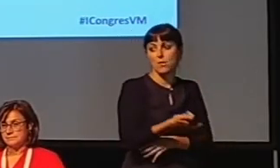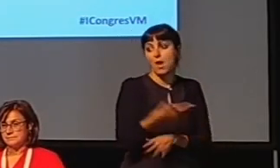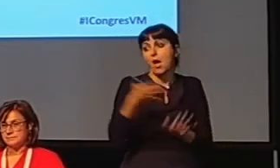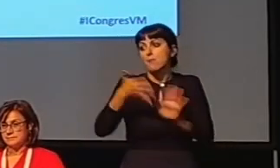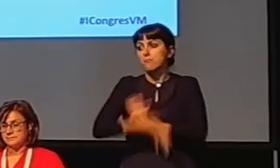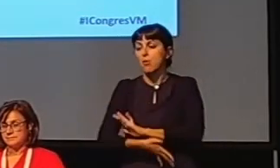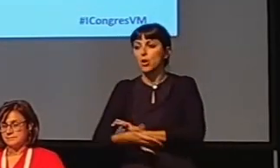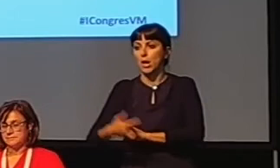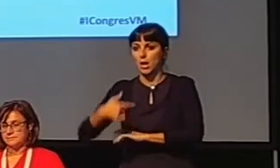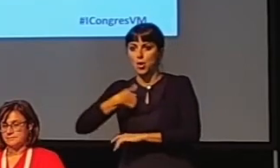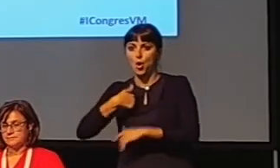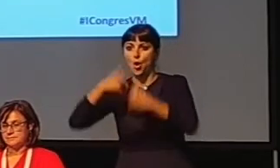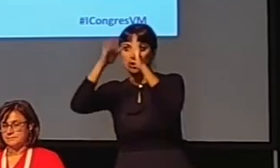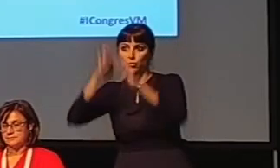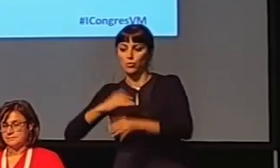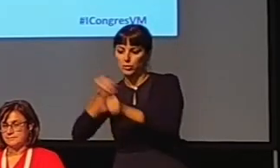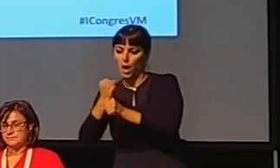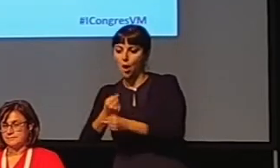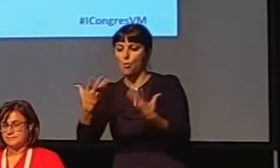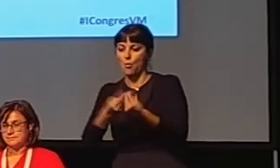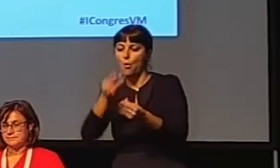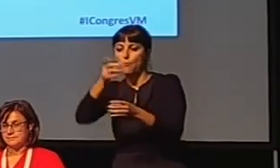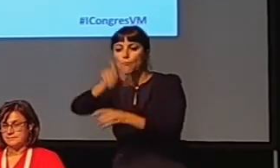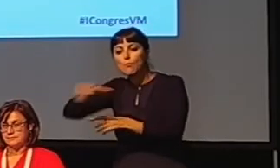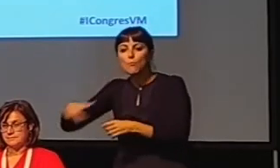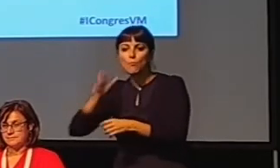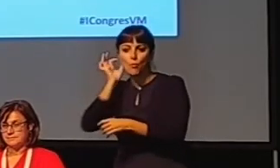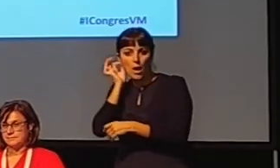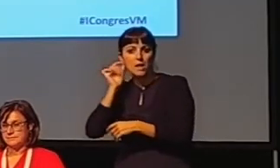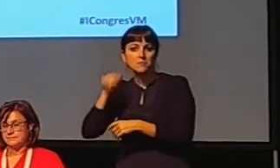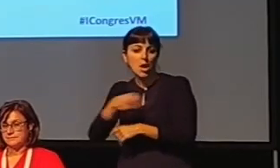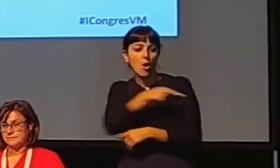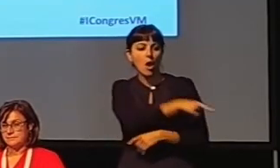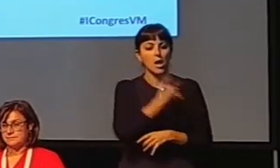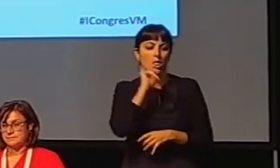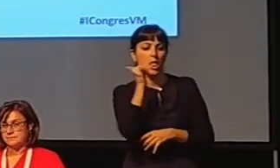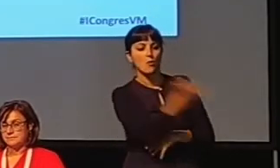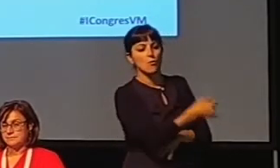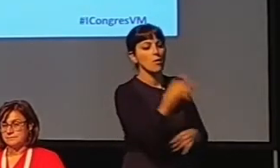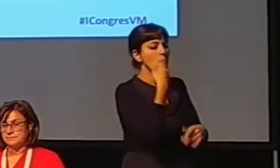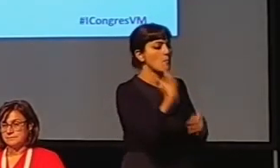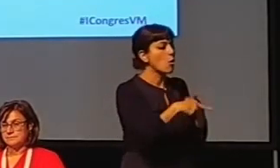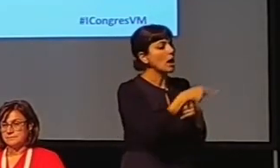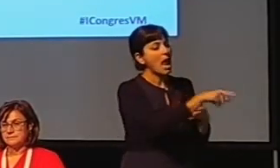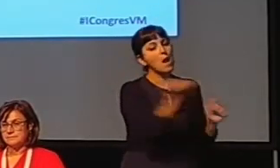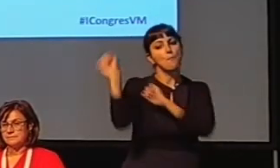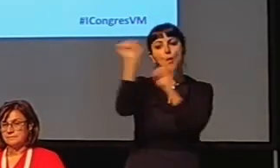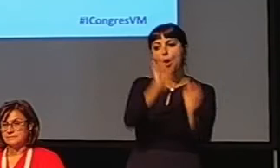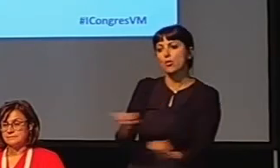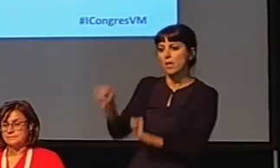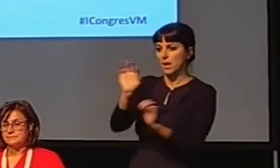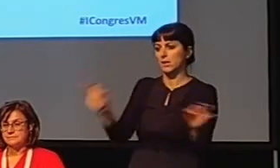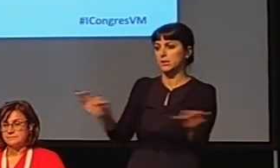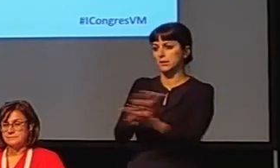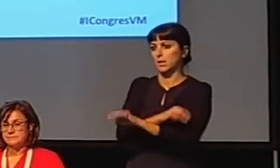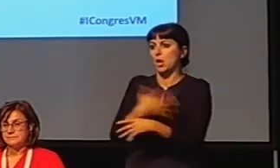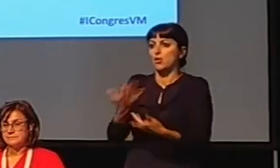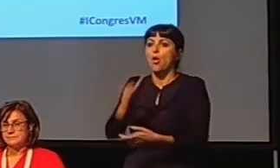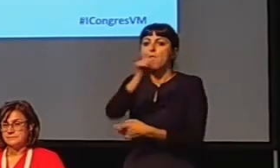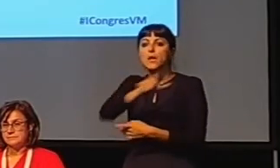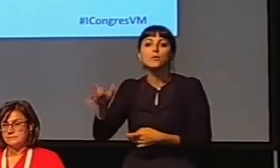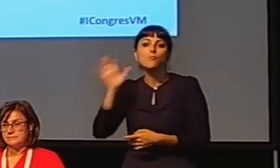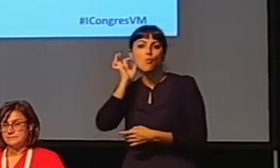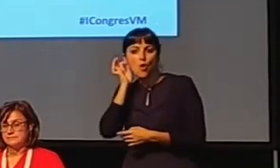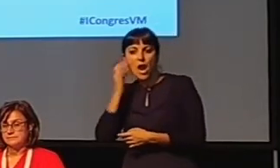mis personas con las que yo estoy codo a codo, que a lo mejor también podríamos ser valientes en ese sentido y que no tengamos que ir solas siempre